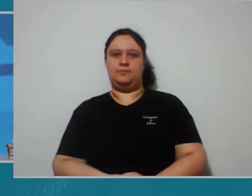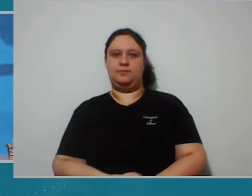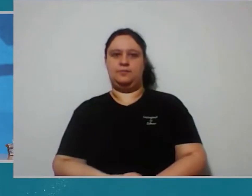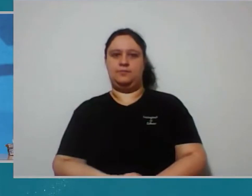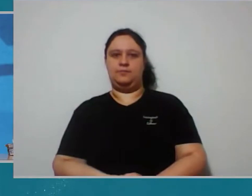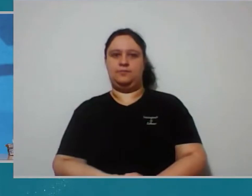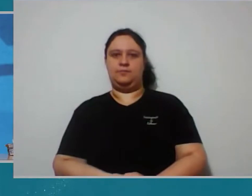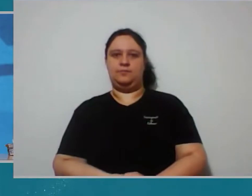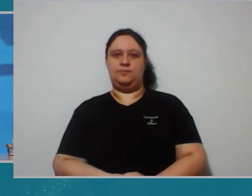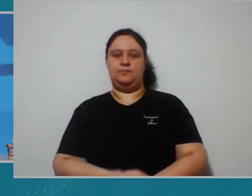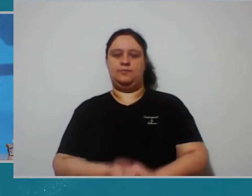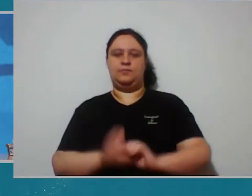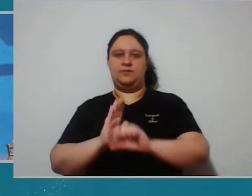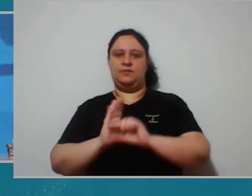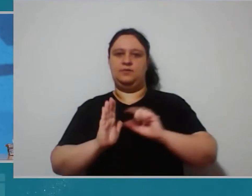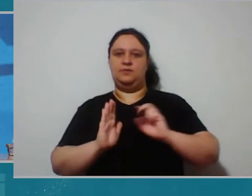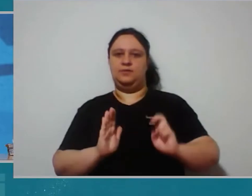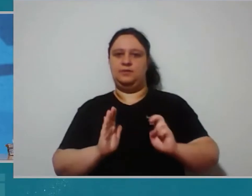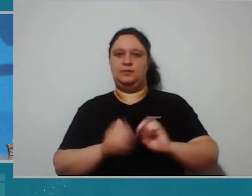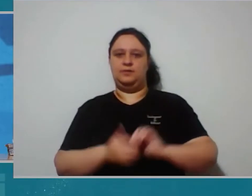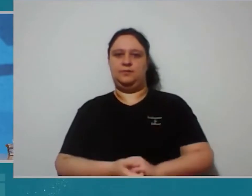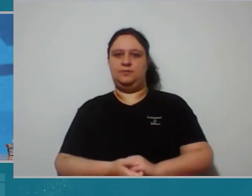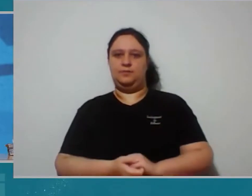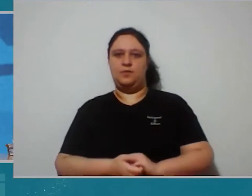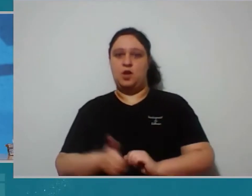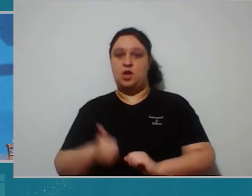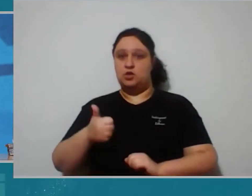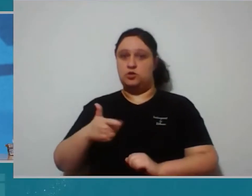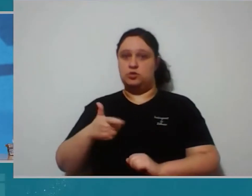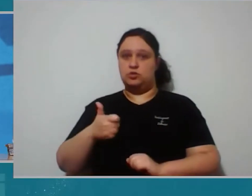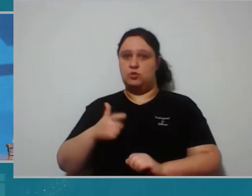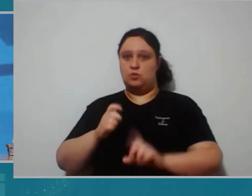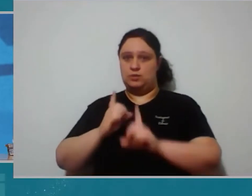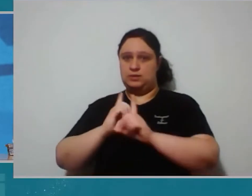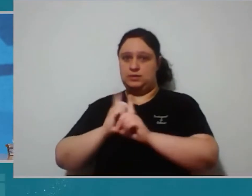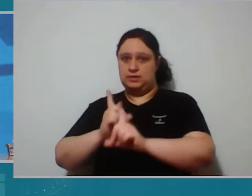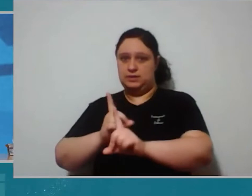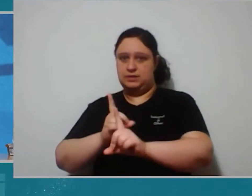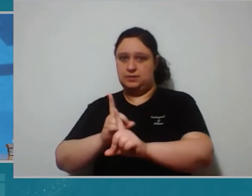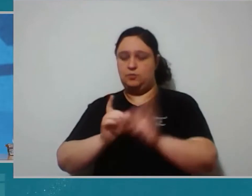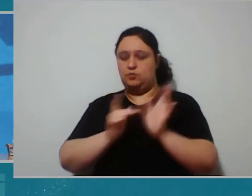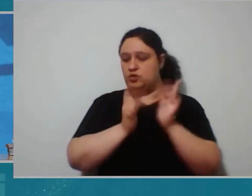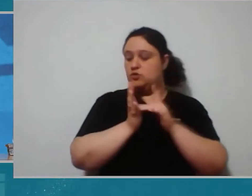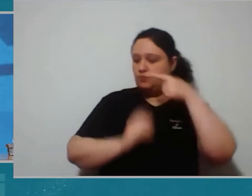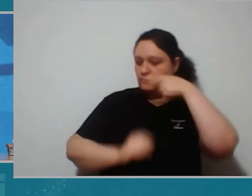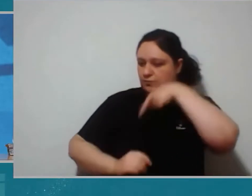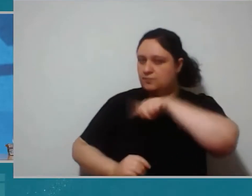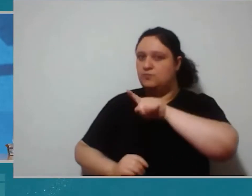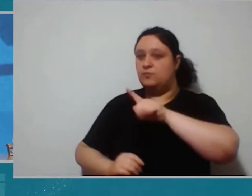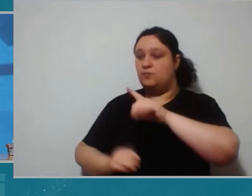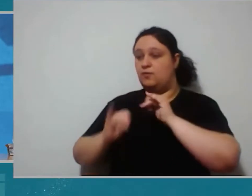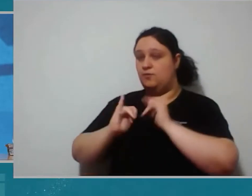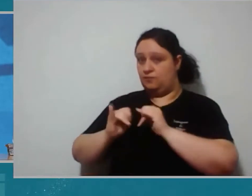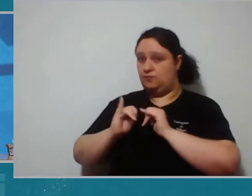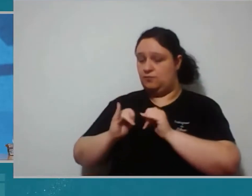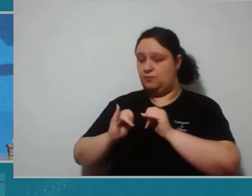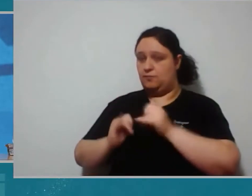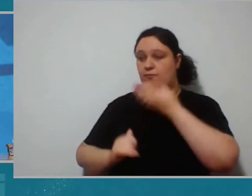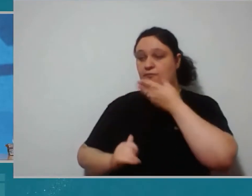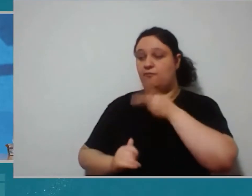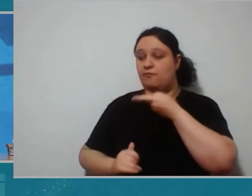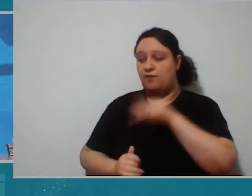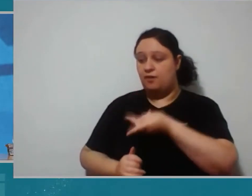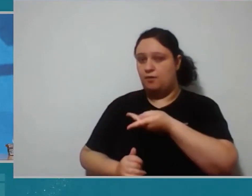versículo 5, a esses 12 enviou Jesus, dando-lhes as seguintes instruções, não tomeis rumo